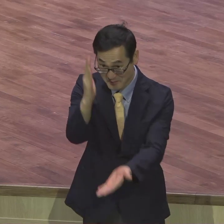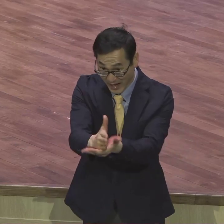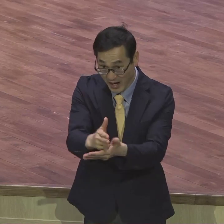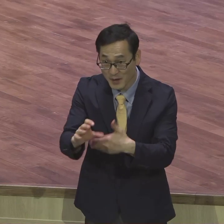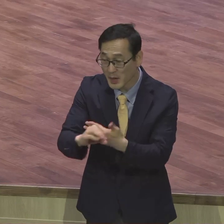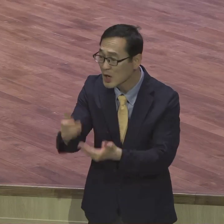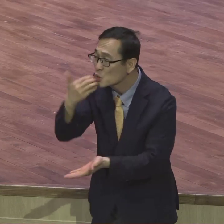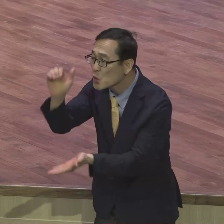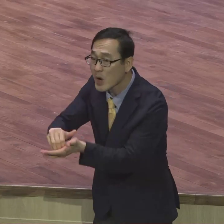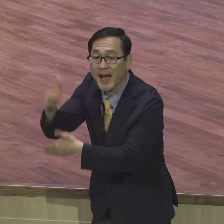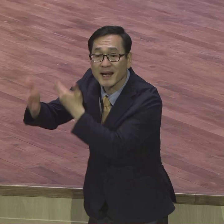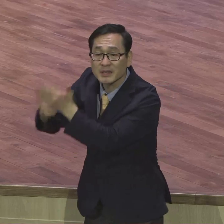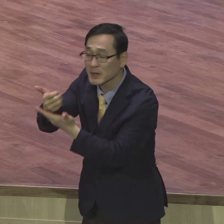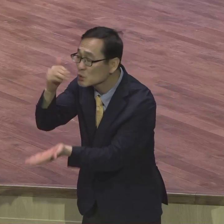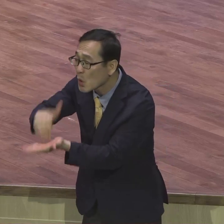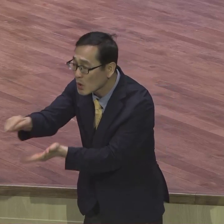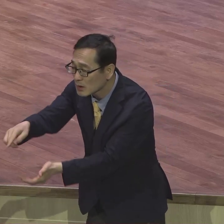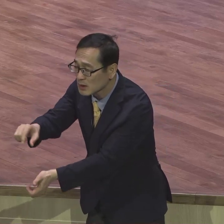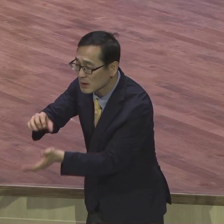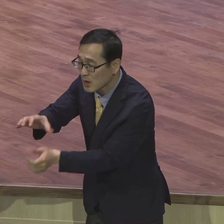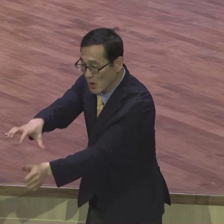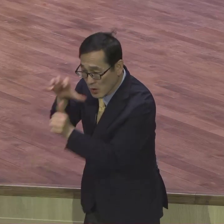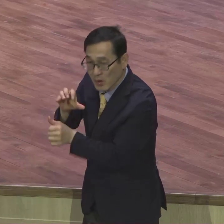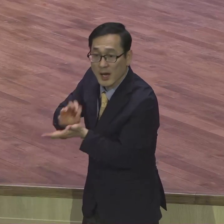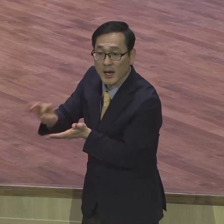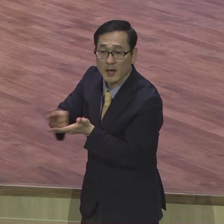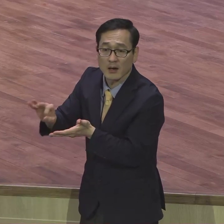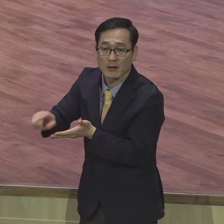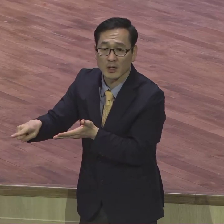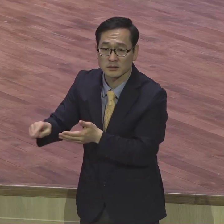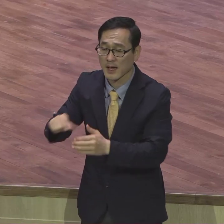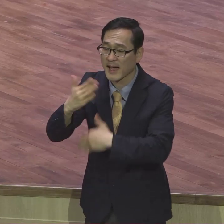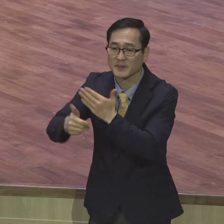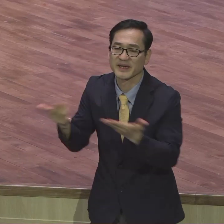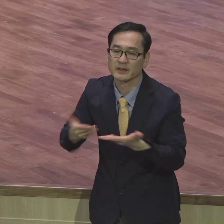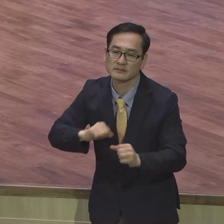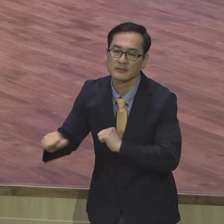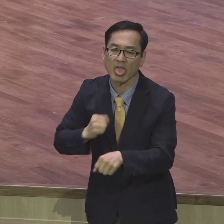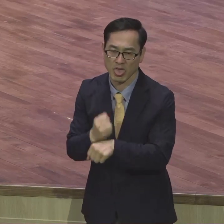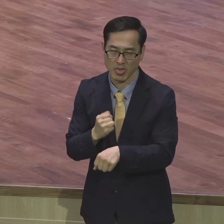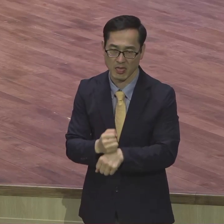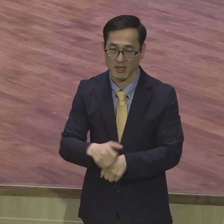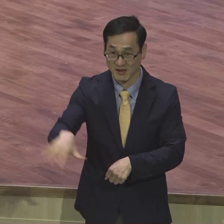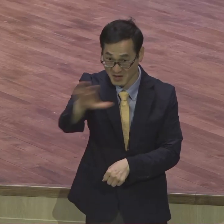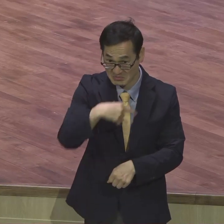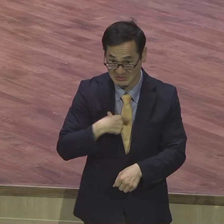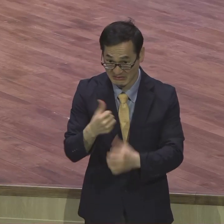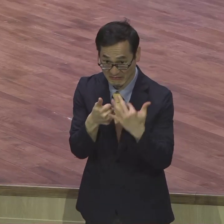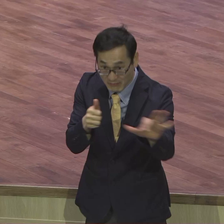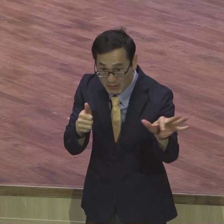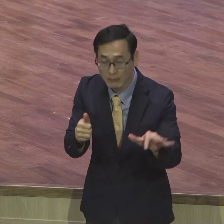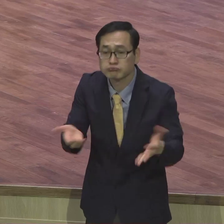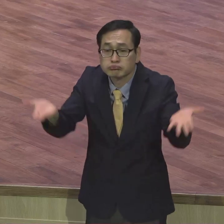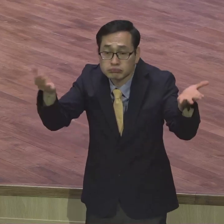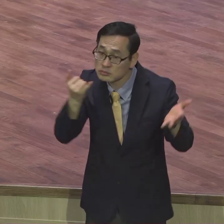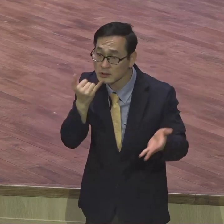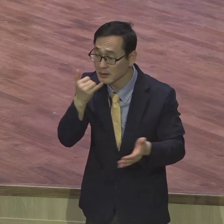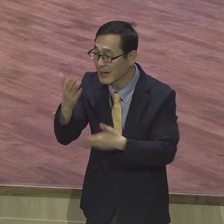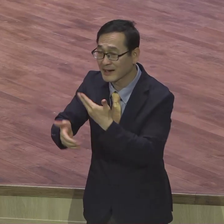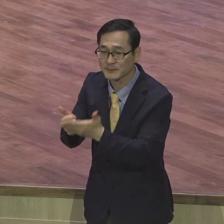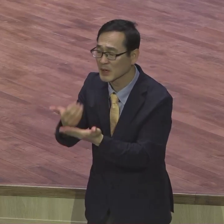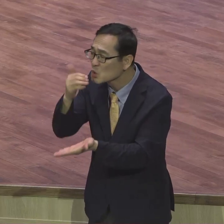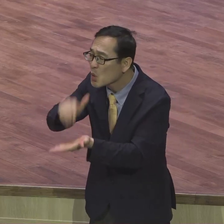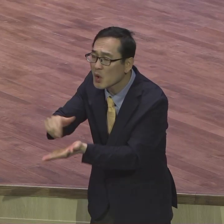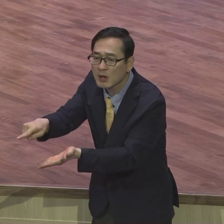내가 없으면 안 될 것 같아서 웃기지 마세요. 아이고 저분이 와서 우리 기관이한테 그런 부정적인 말 그런 부신앙증을